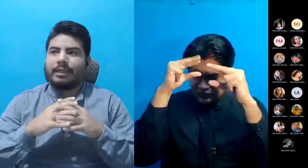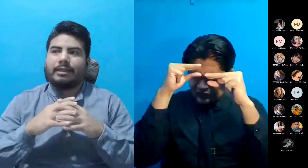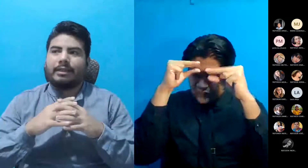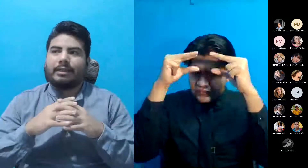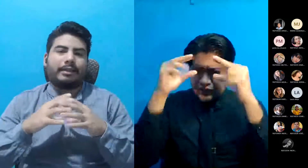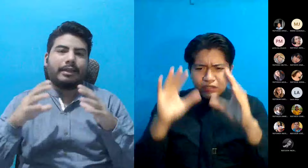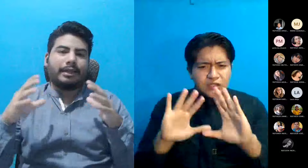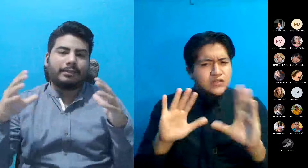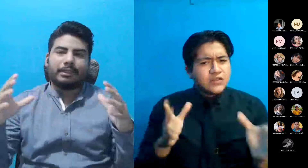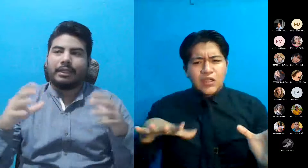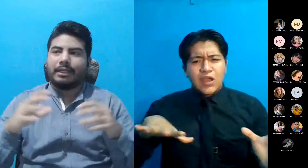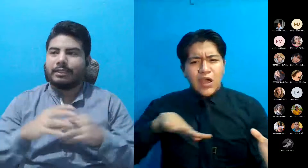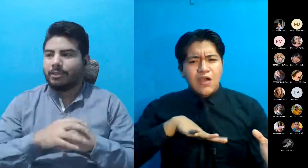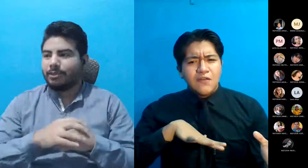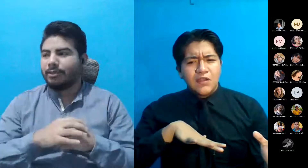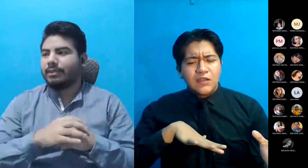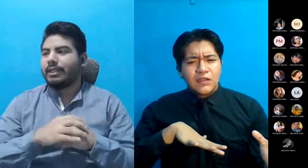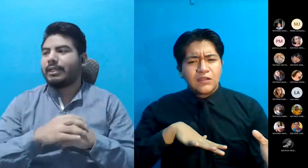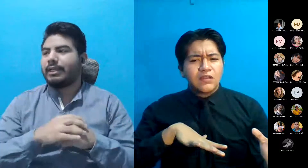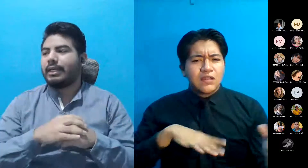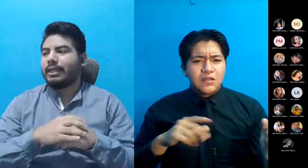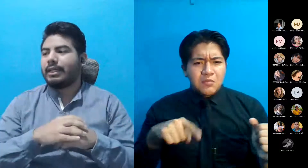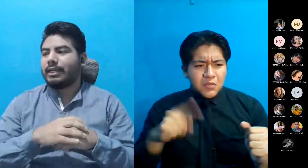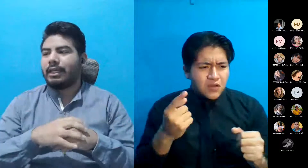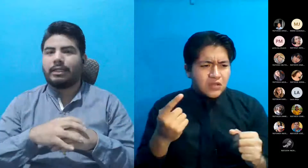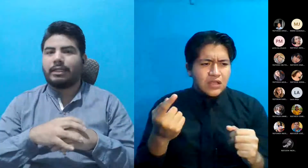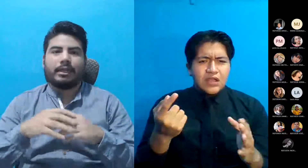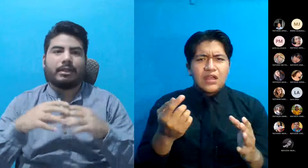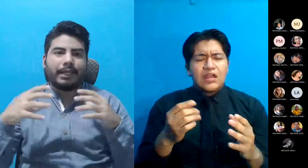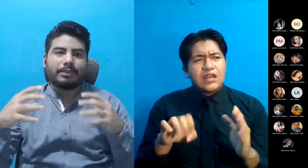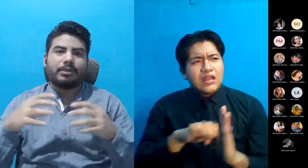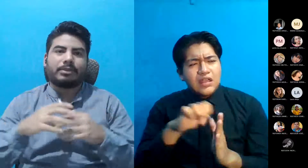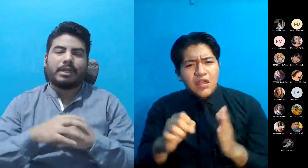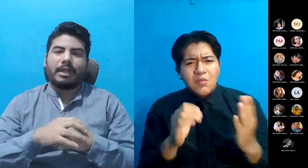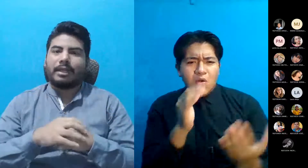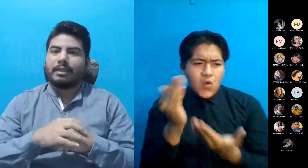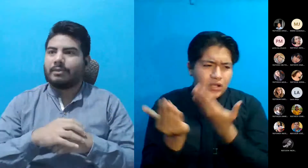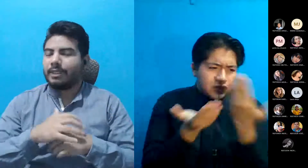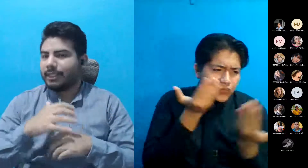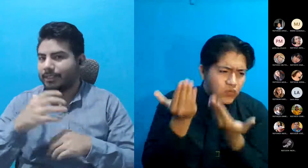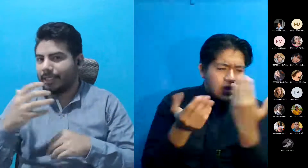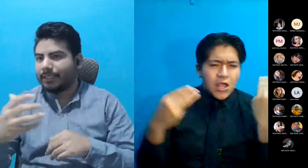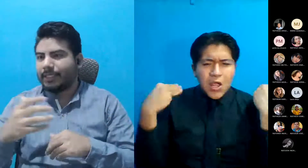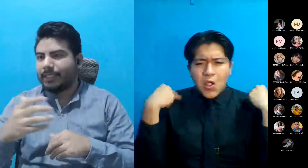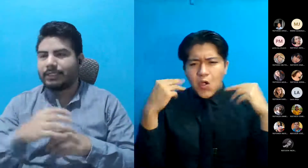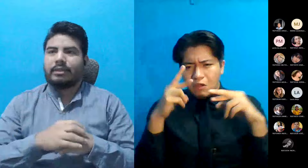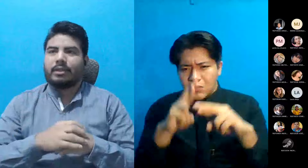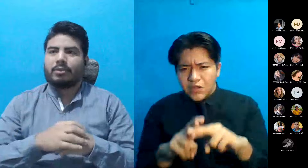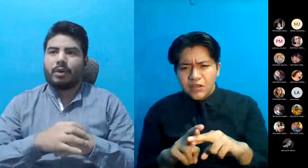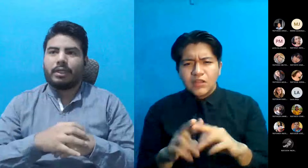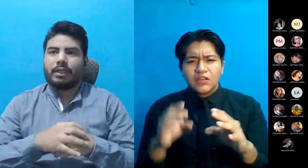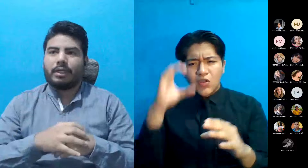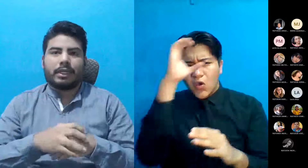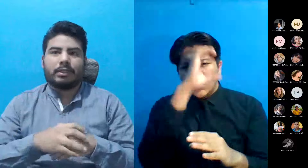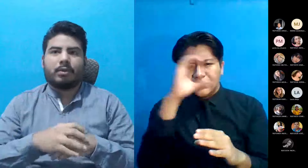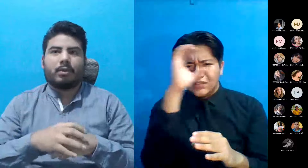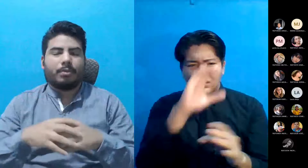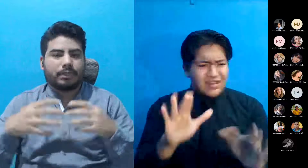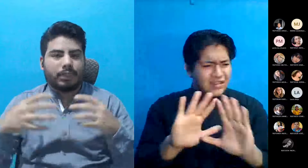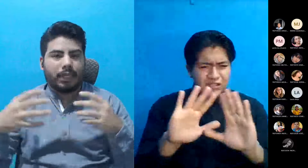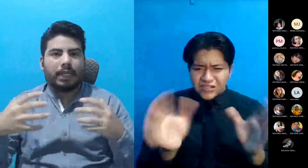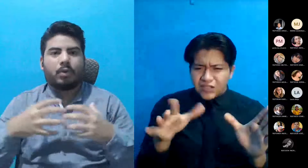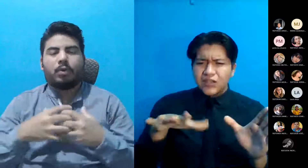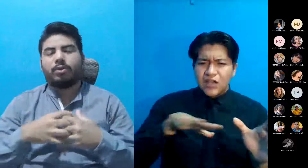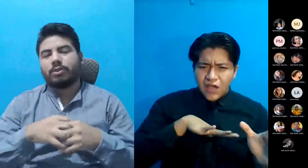tenían y tenían especialización, eran maestros en diversas ciencias, de los cuales